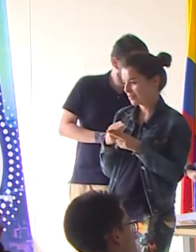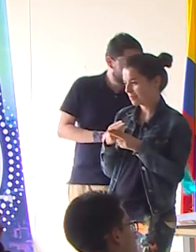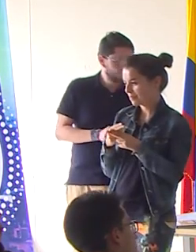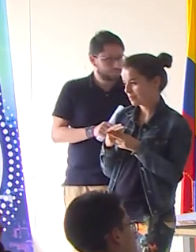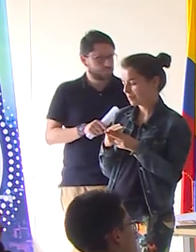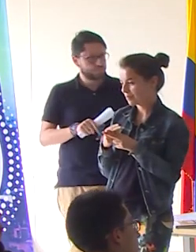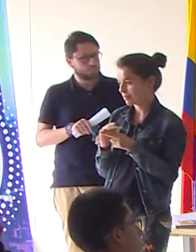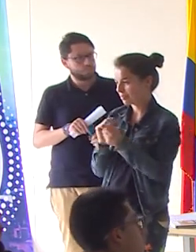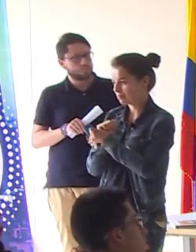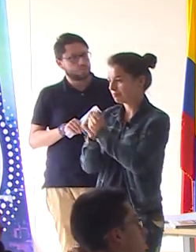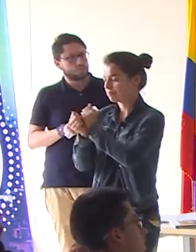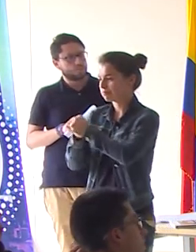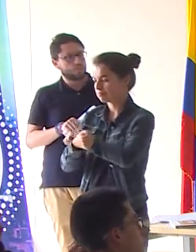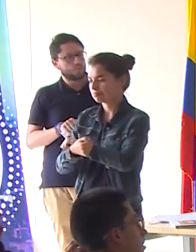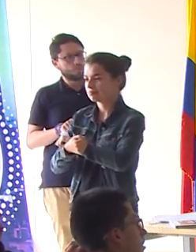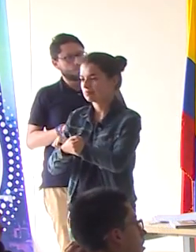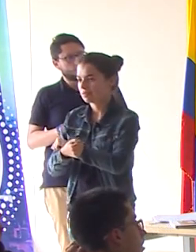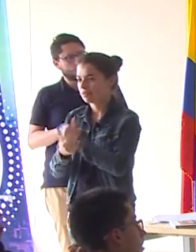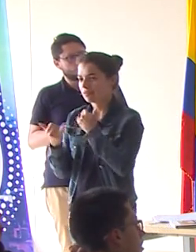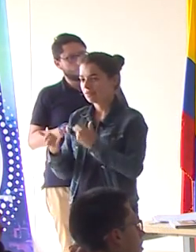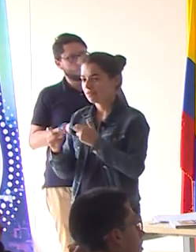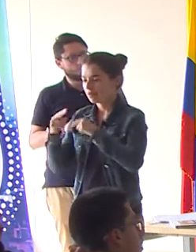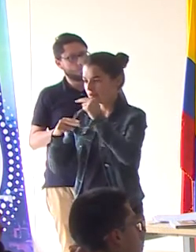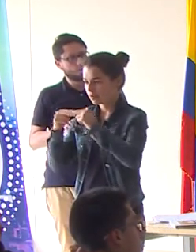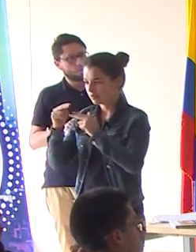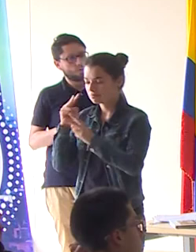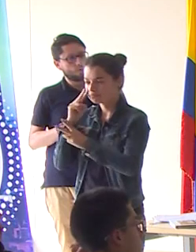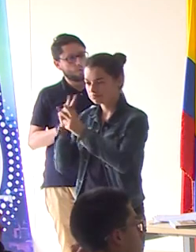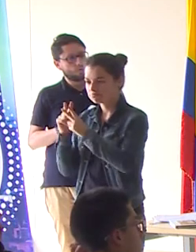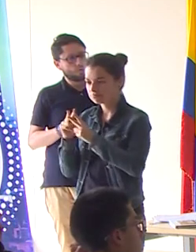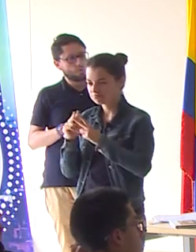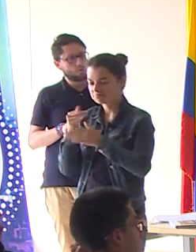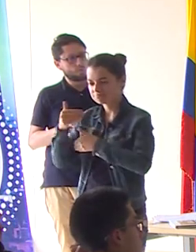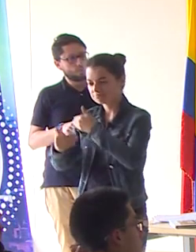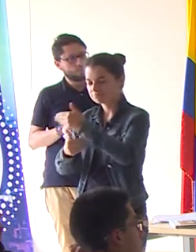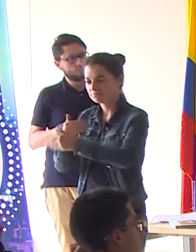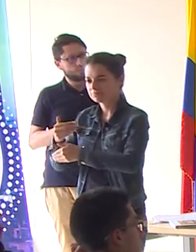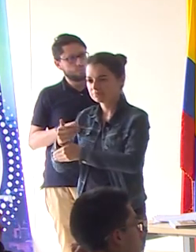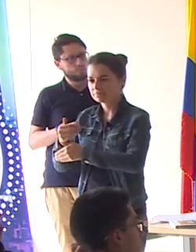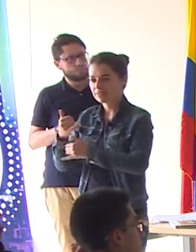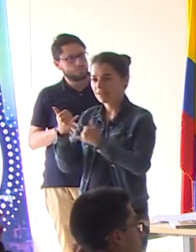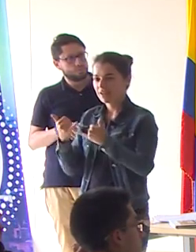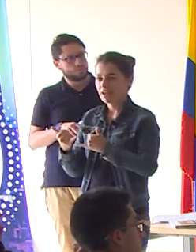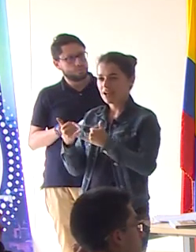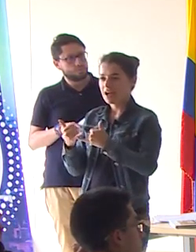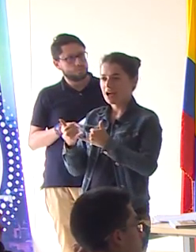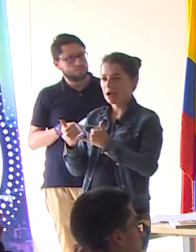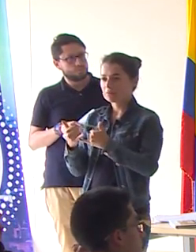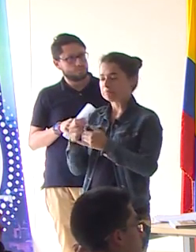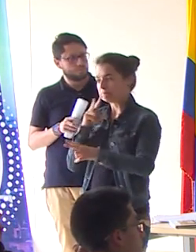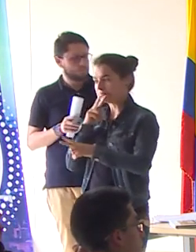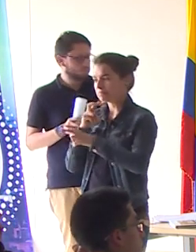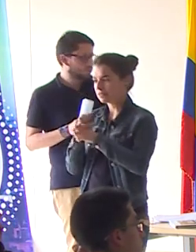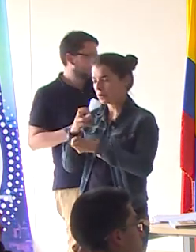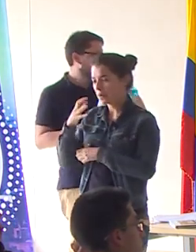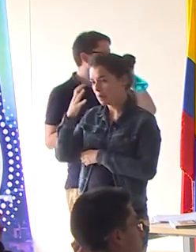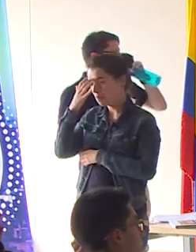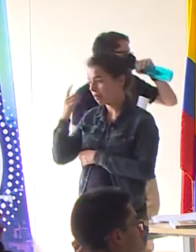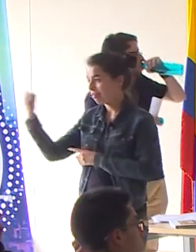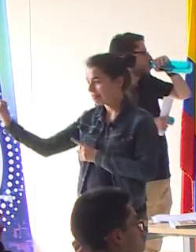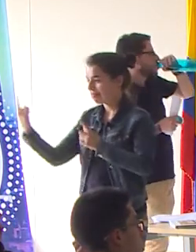idea es conocerlos en este momento estamos teniendo un poquito de dificultades no todos han llegado hay gente que viene en